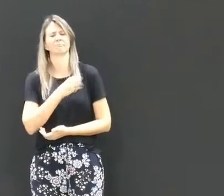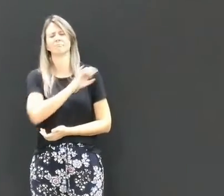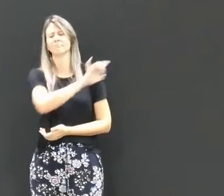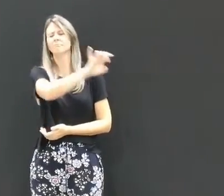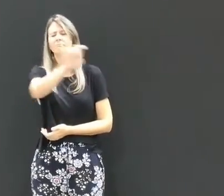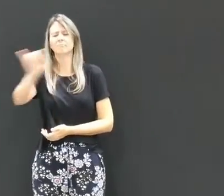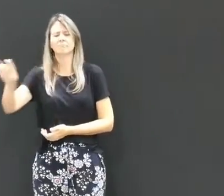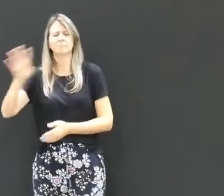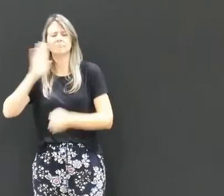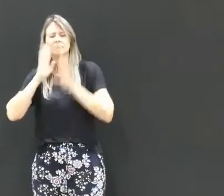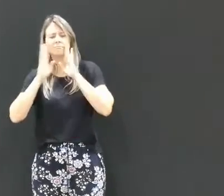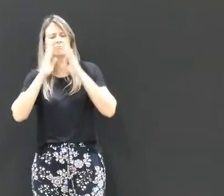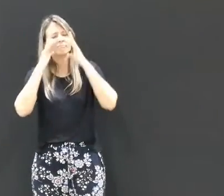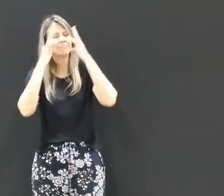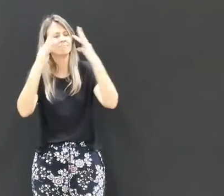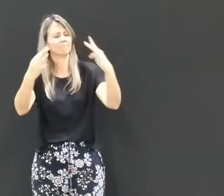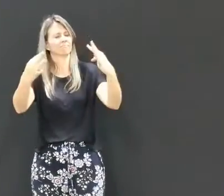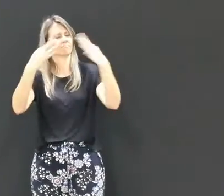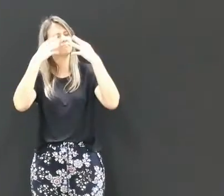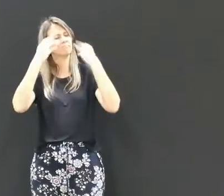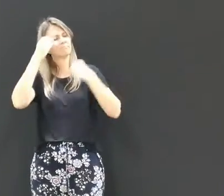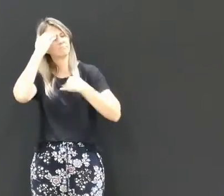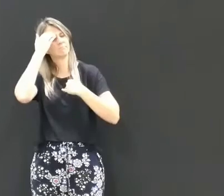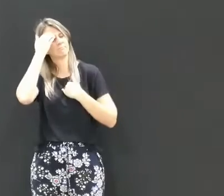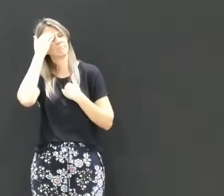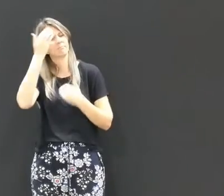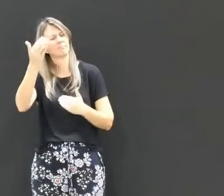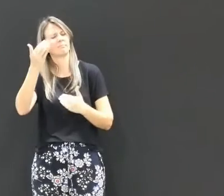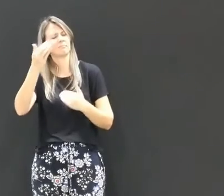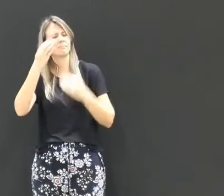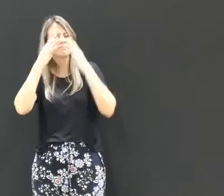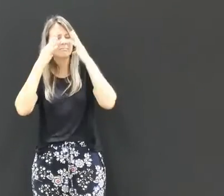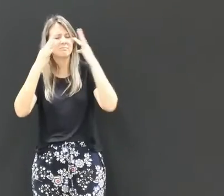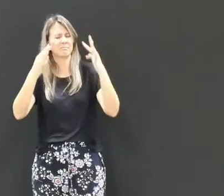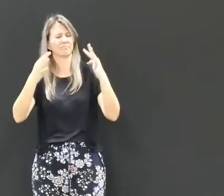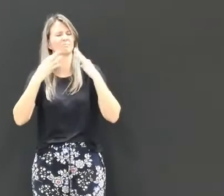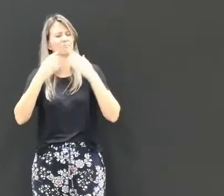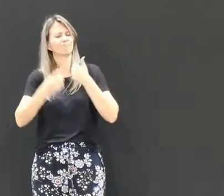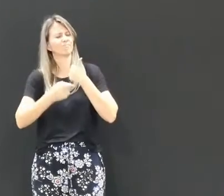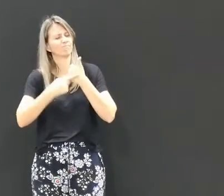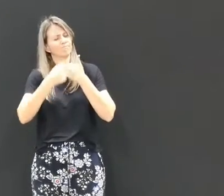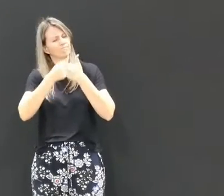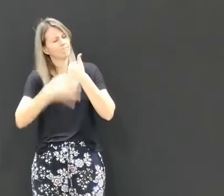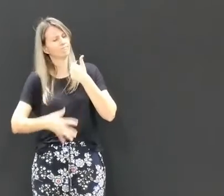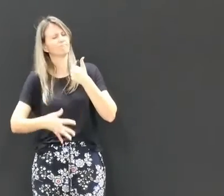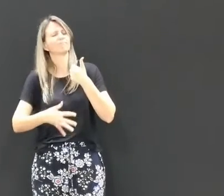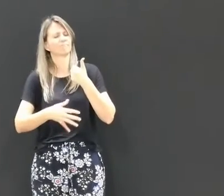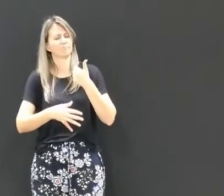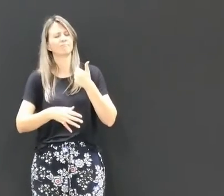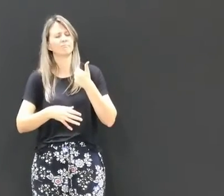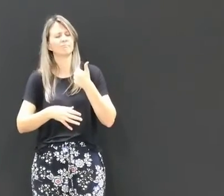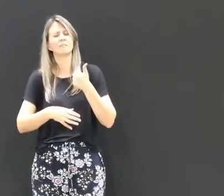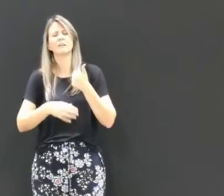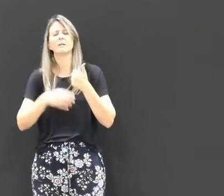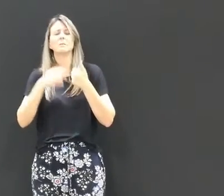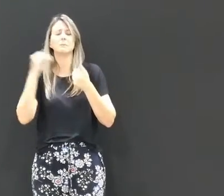te louvamos e te agradecemos pela vida de cada um dos teus filhos que vieram hoje, que prestaram atenção na tua palavra.